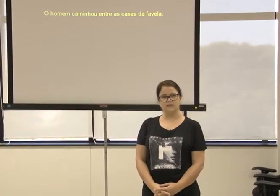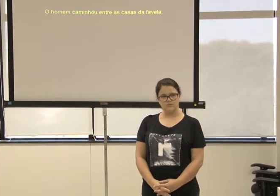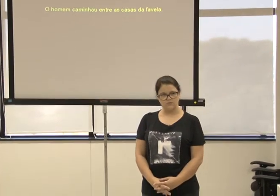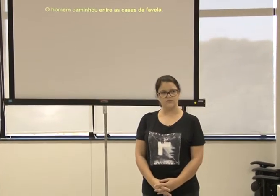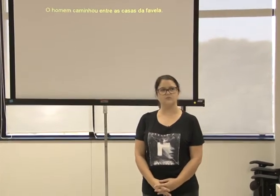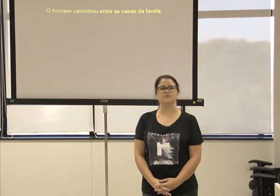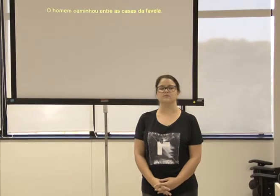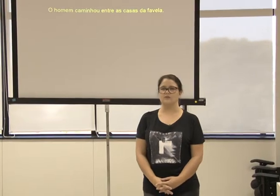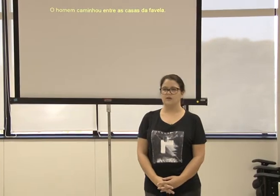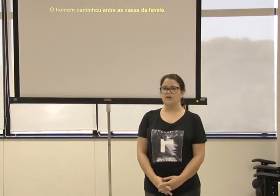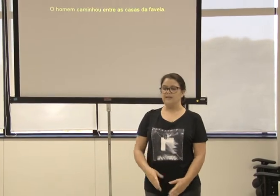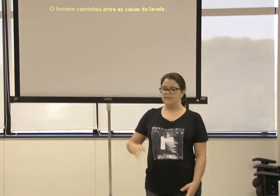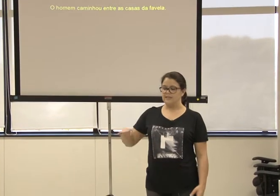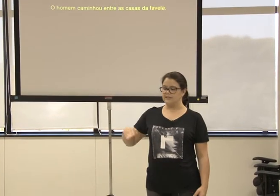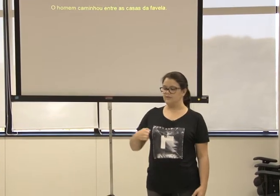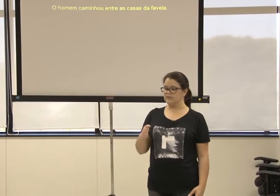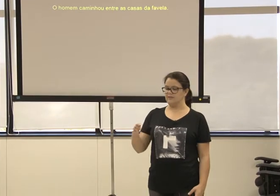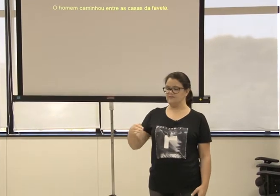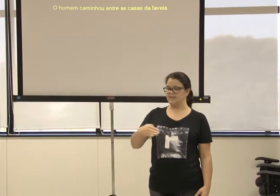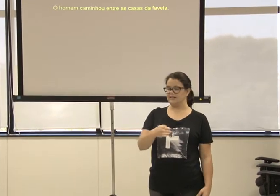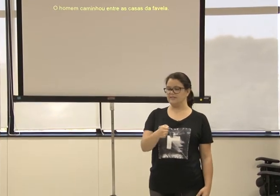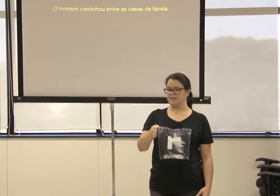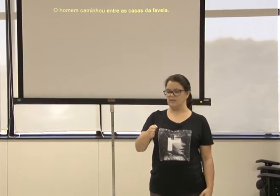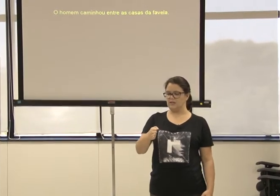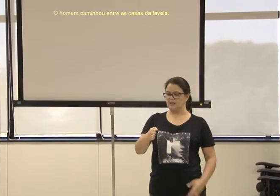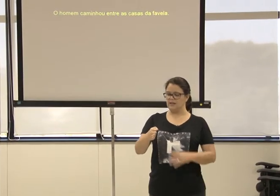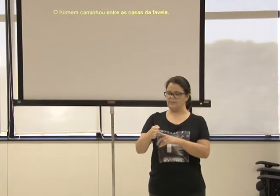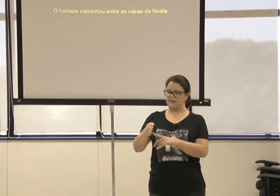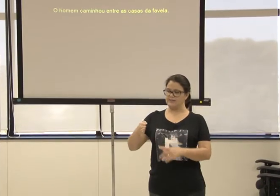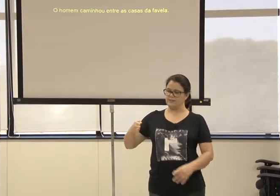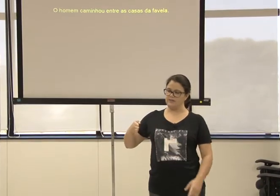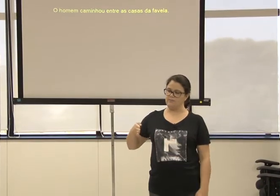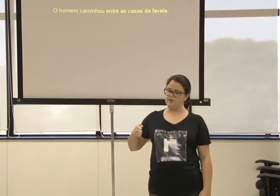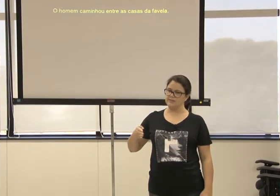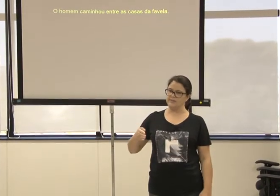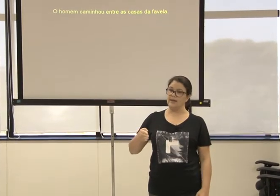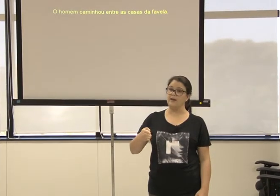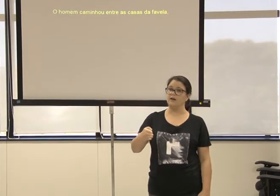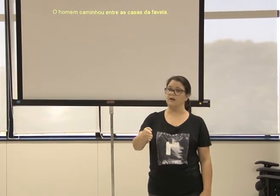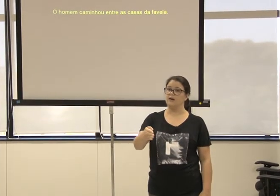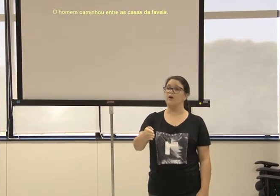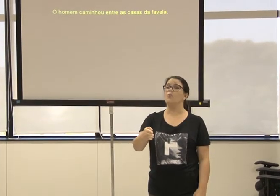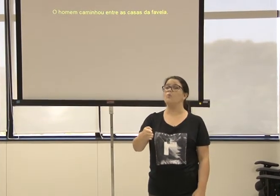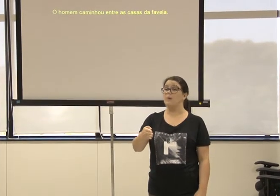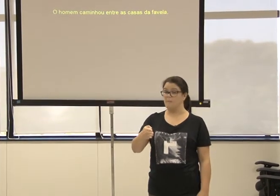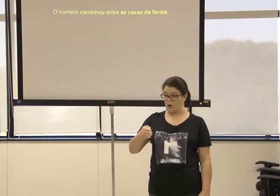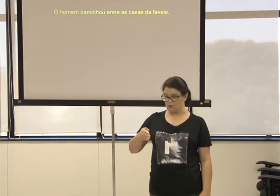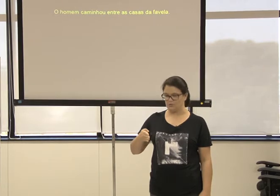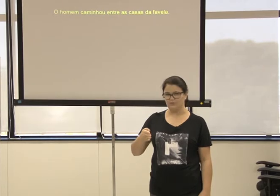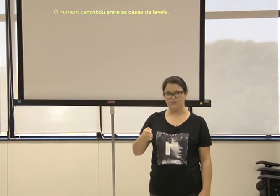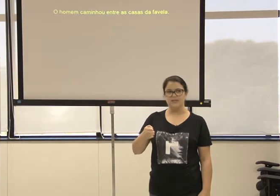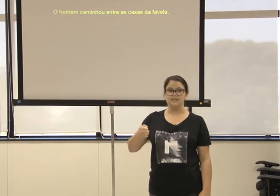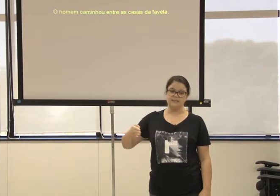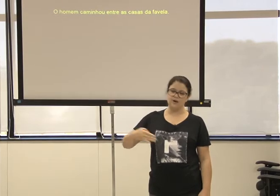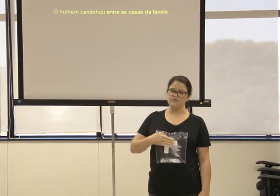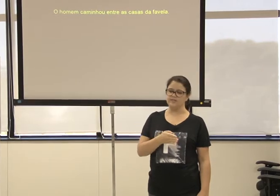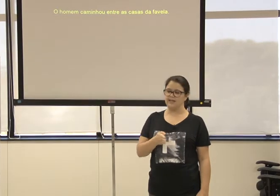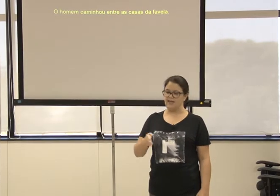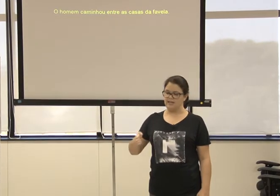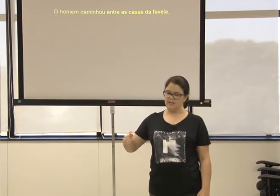Isso. Se você fizer assim, lembra que isso aqui pode ser uma moto. Se eu fizer isso,